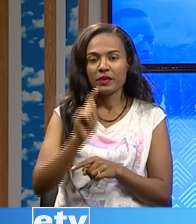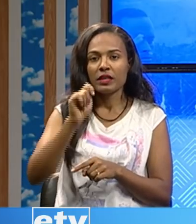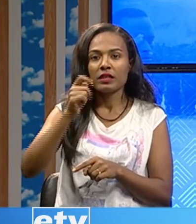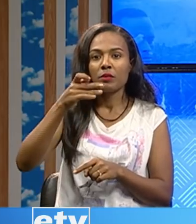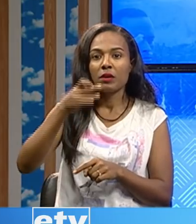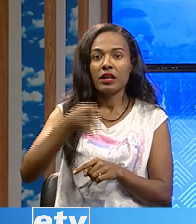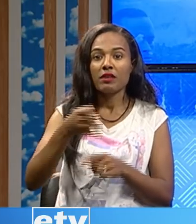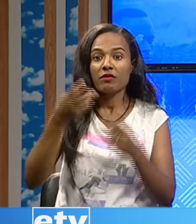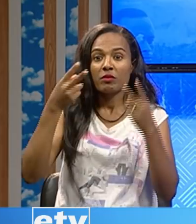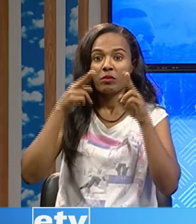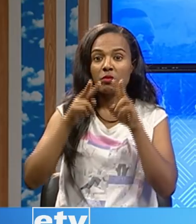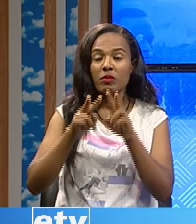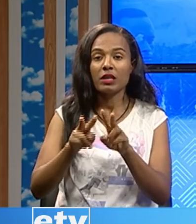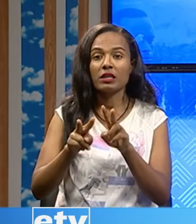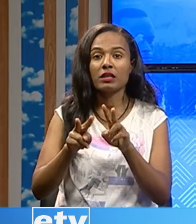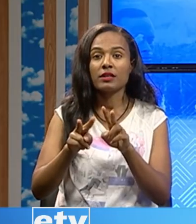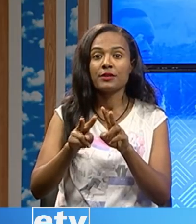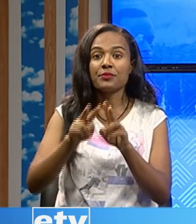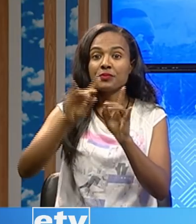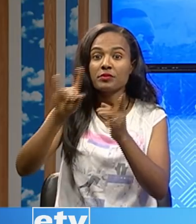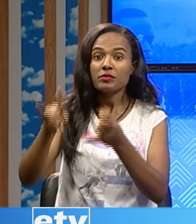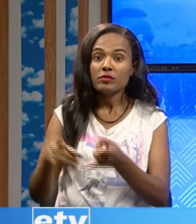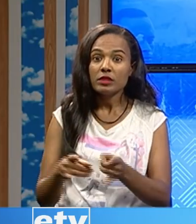ቲፒኤልኤፍን በሚመለከት ታክቲኩን